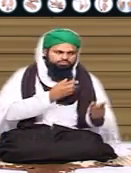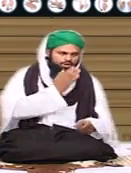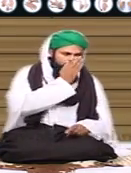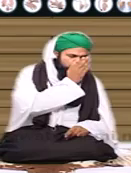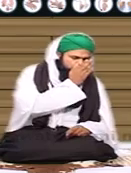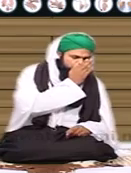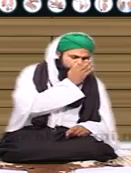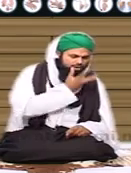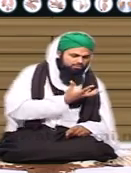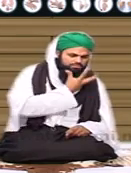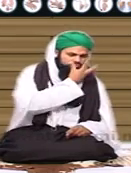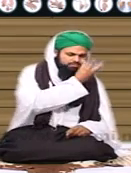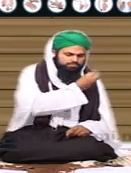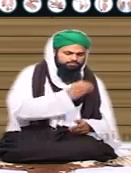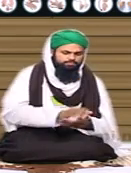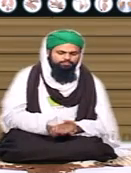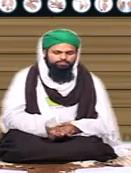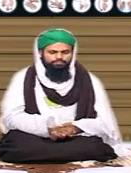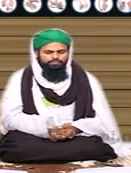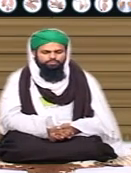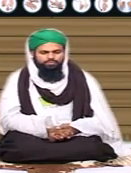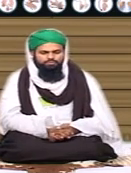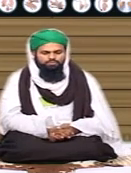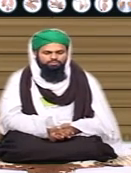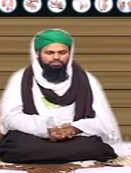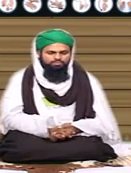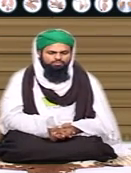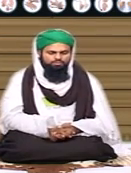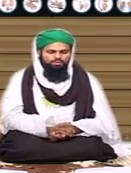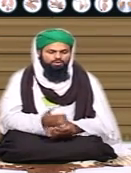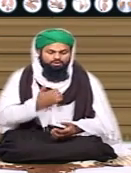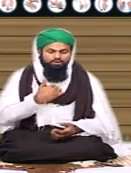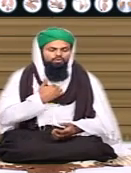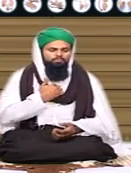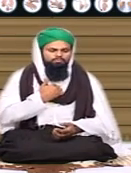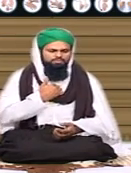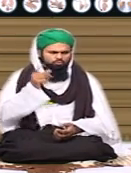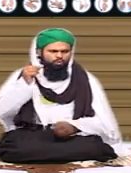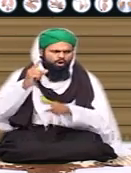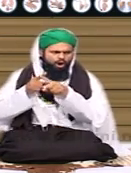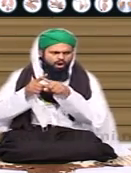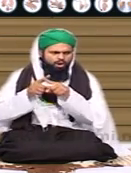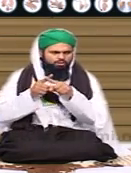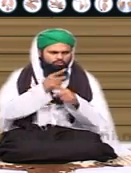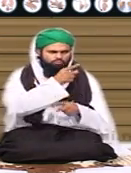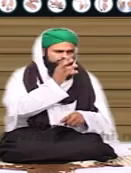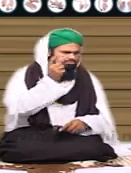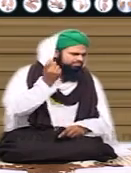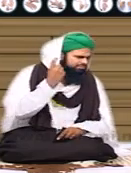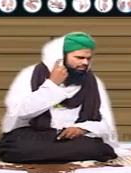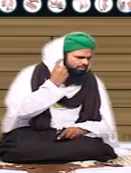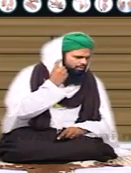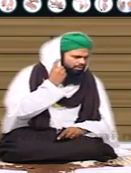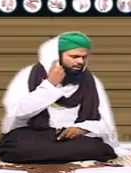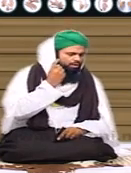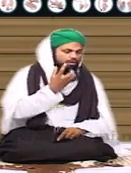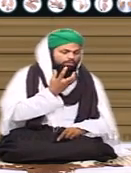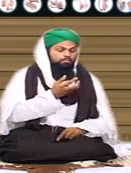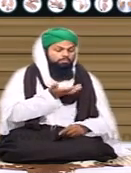یہ ایسا ہے ویسا، جرم تو کیا میں نے چلو، لیکن آپ نے یہ بات سن تو لی. اور غیبت